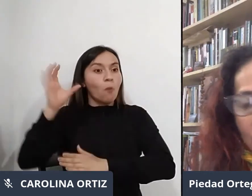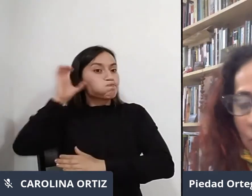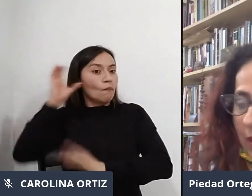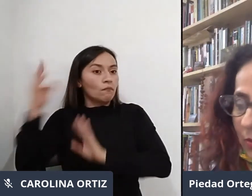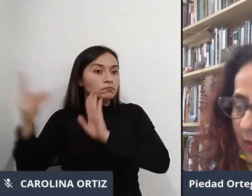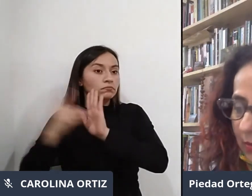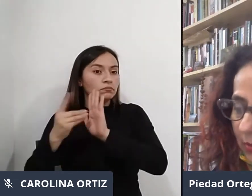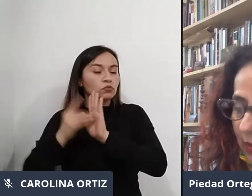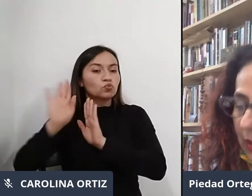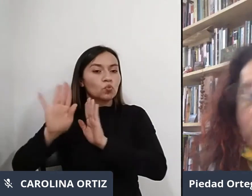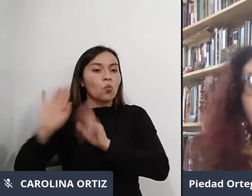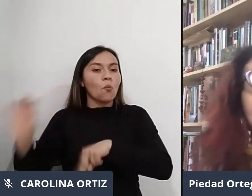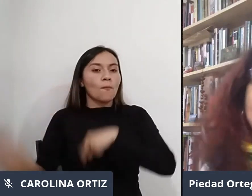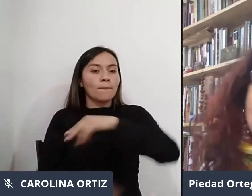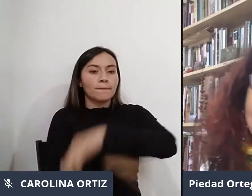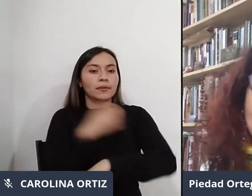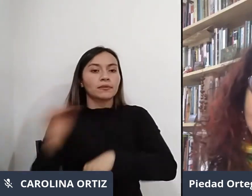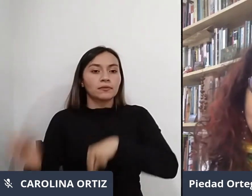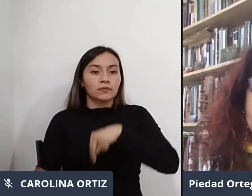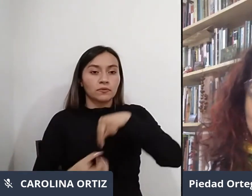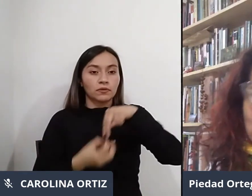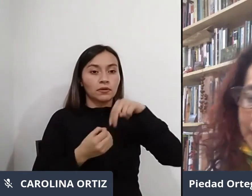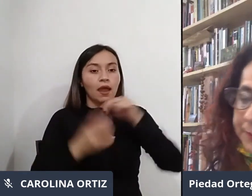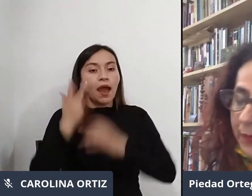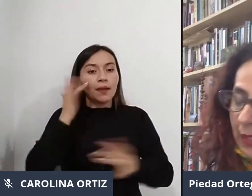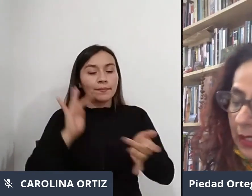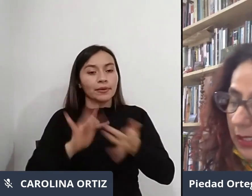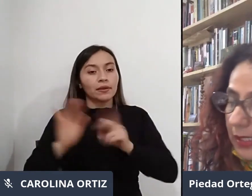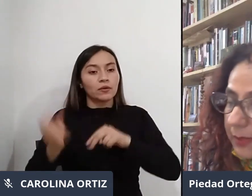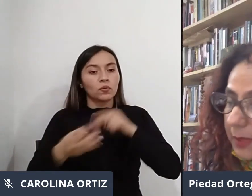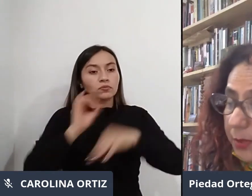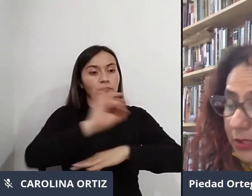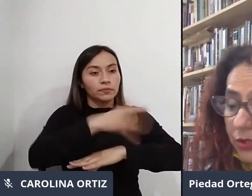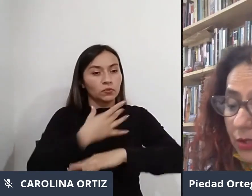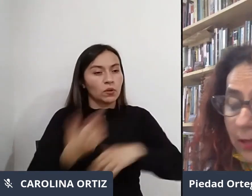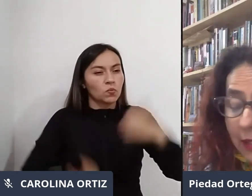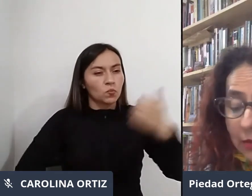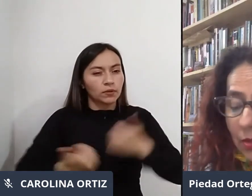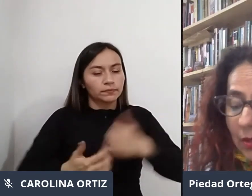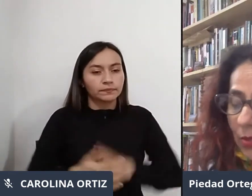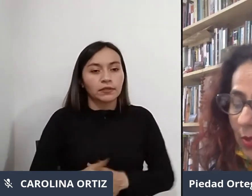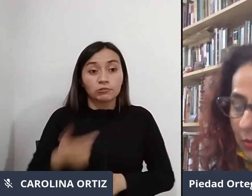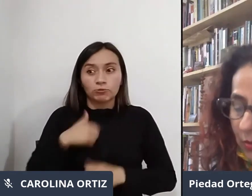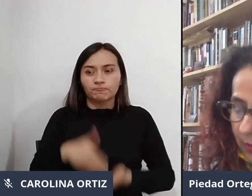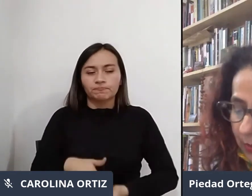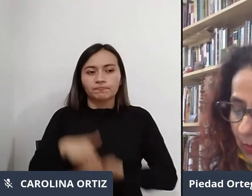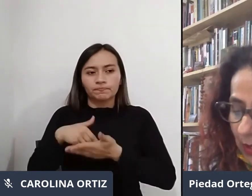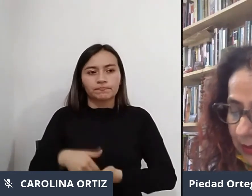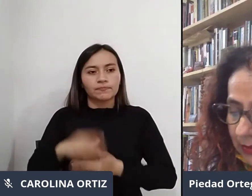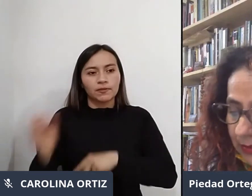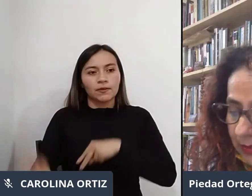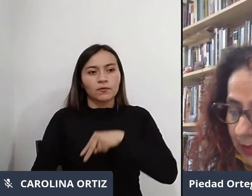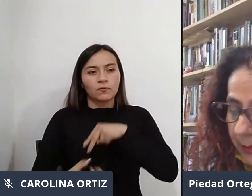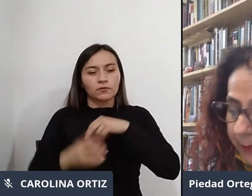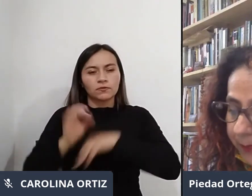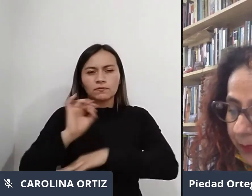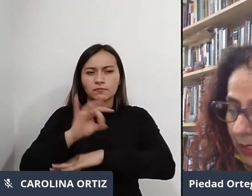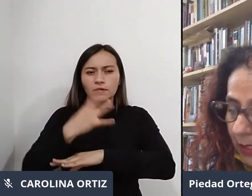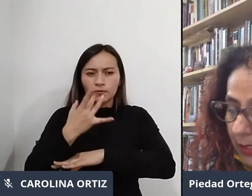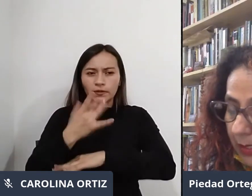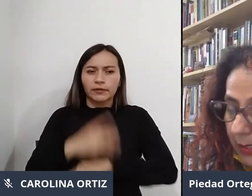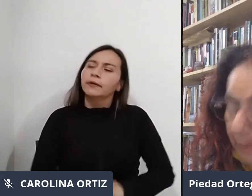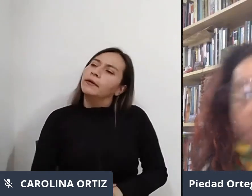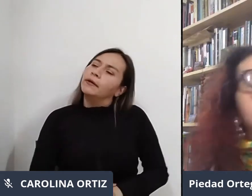Ministerio de Educación Nacional en torno a la educación virtual. Y mi posicionamiento con la educación virtual es que,